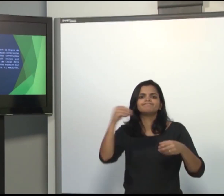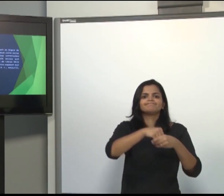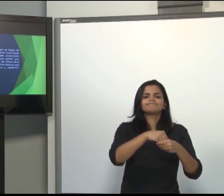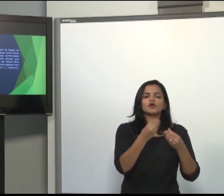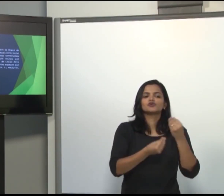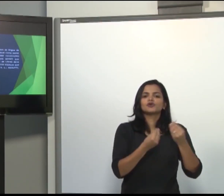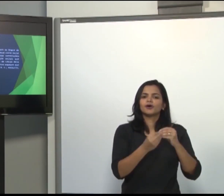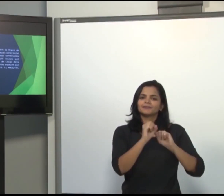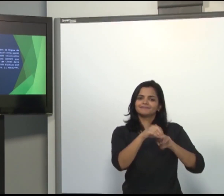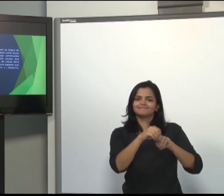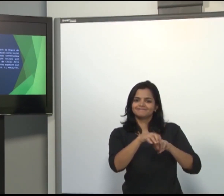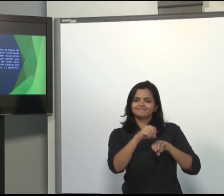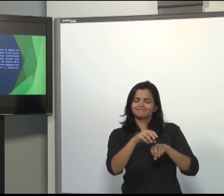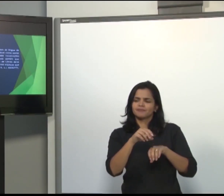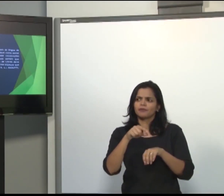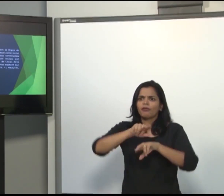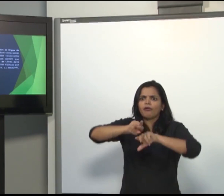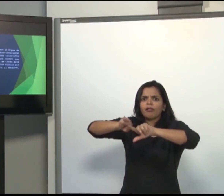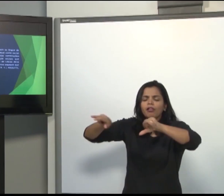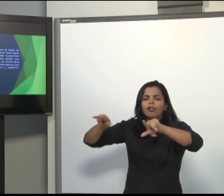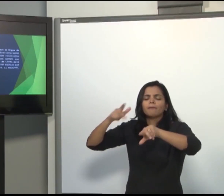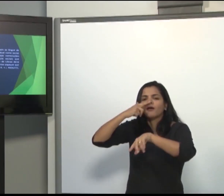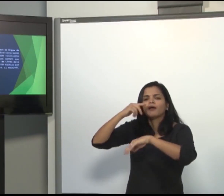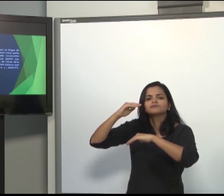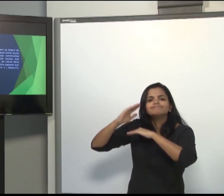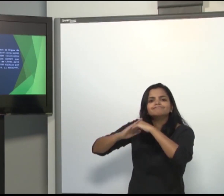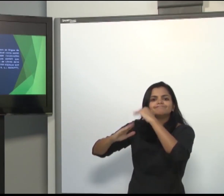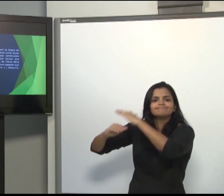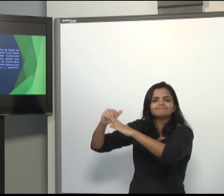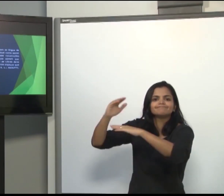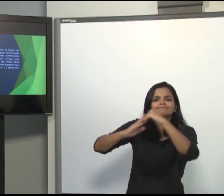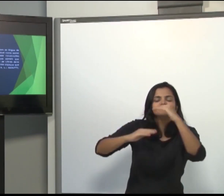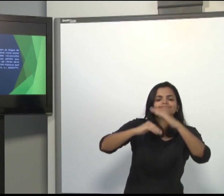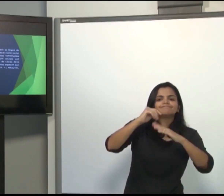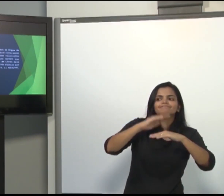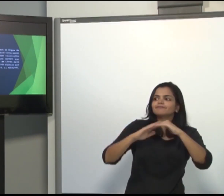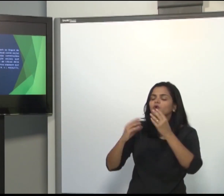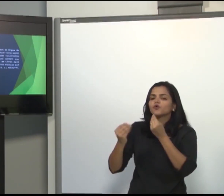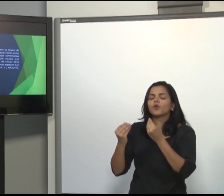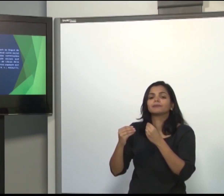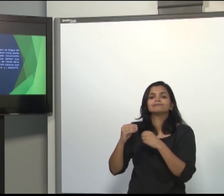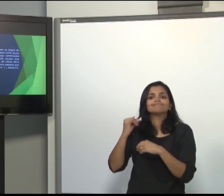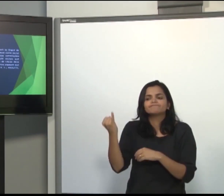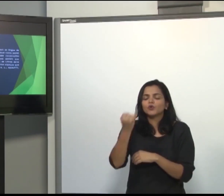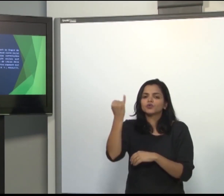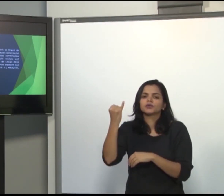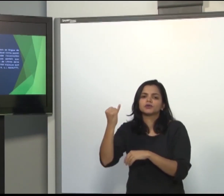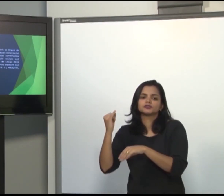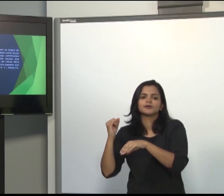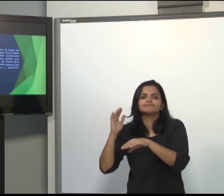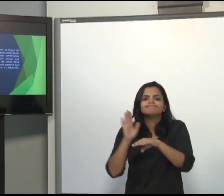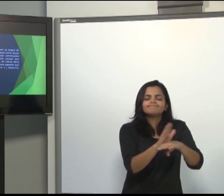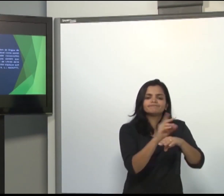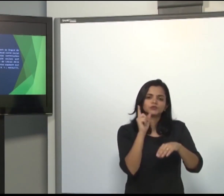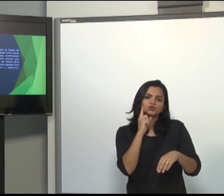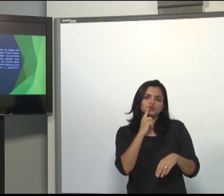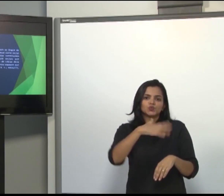E isso favorece o processo de ensino e prática dessa língua. Então, é importante que